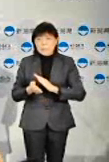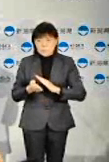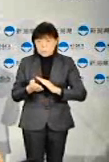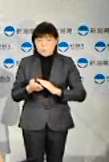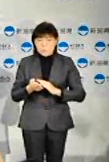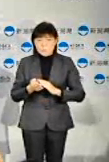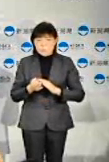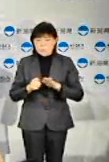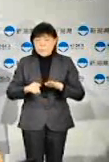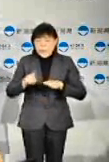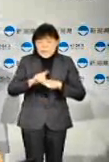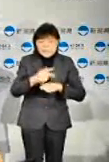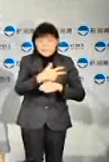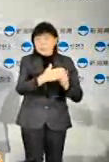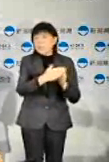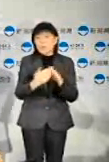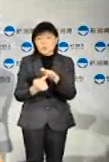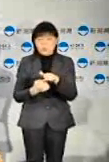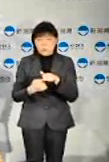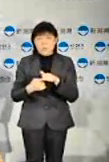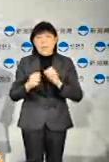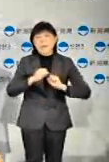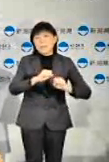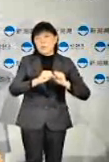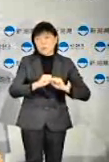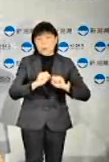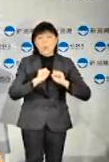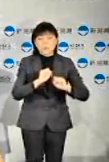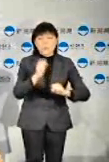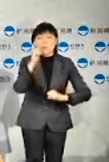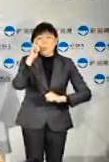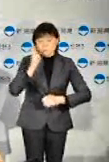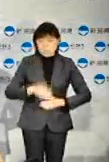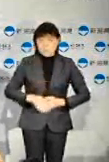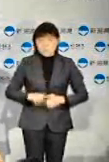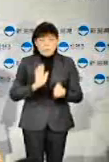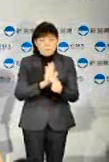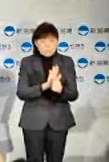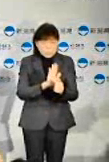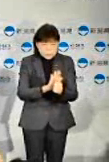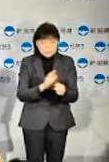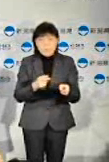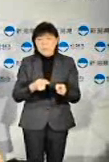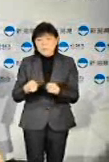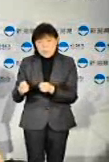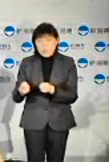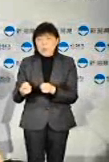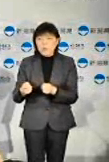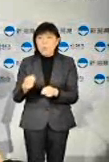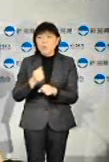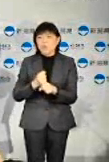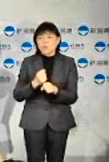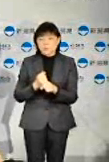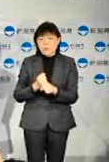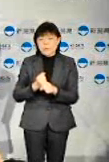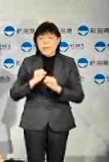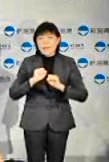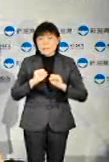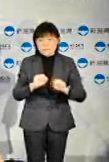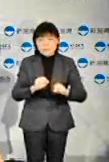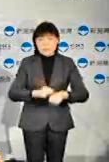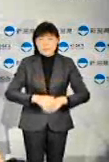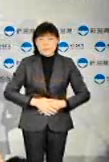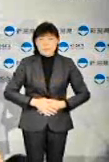村さんのさまざまなその取り組みを後押しする、まあ、補助制度支援制度もずっと作ってやってきてますので